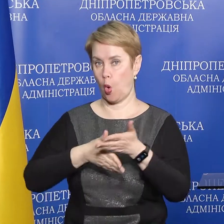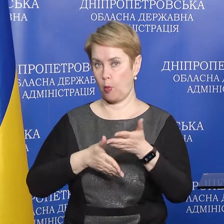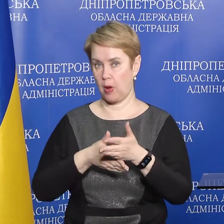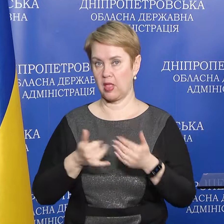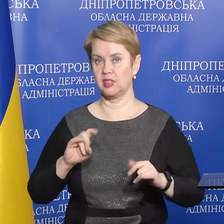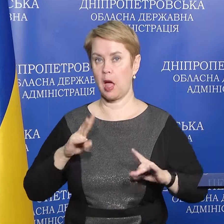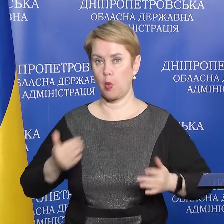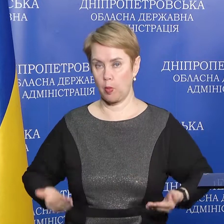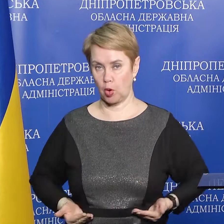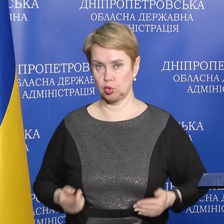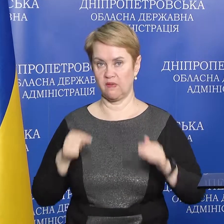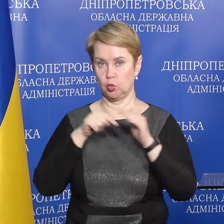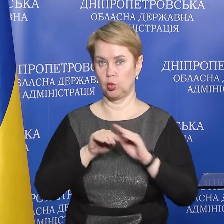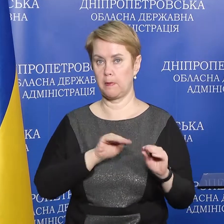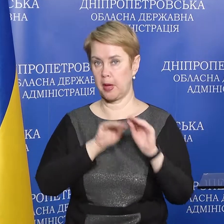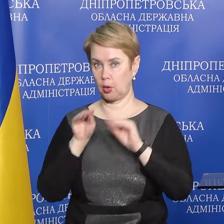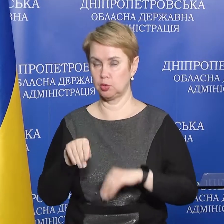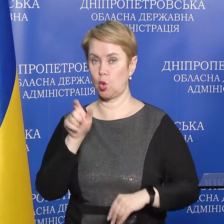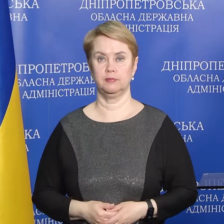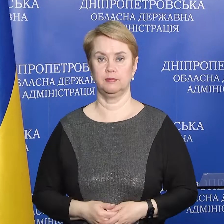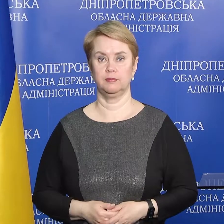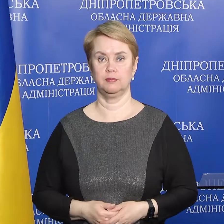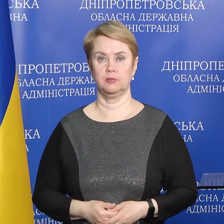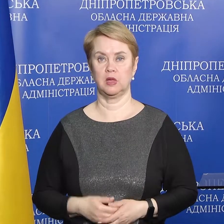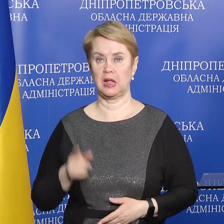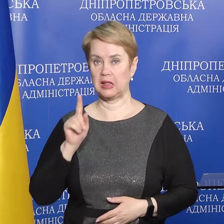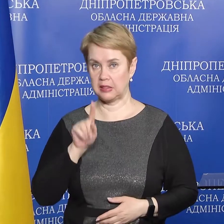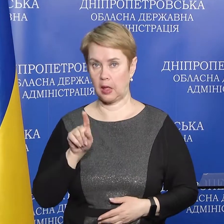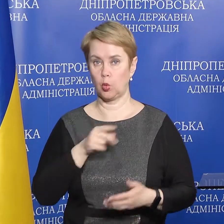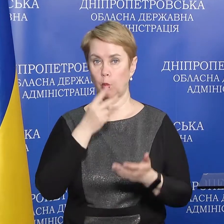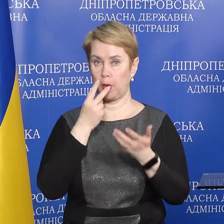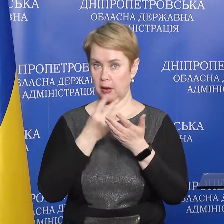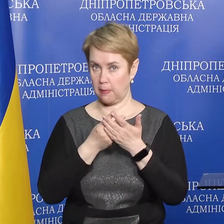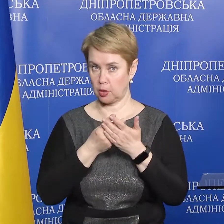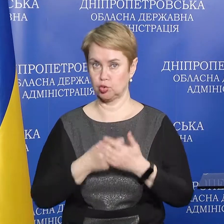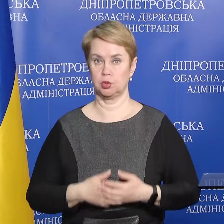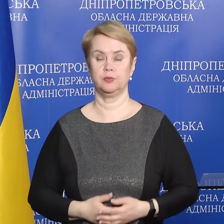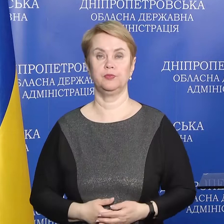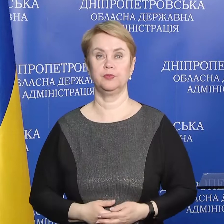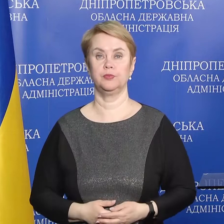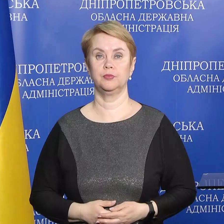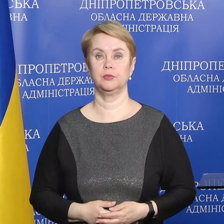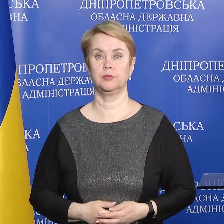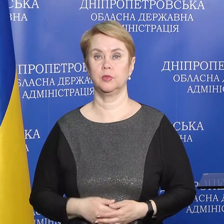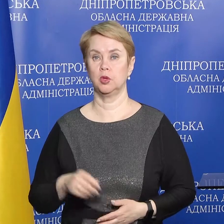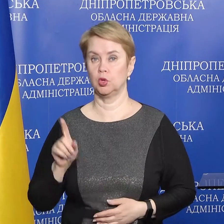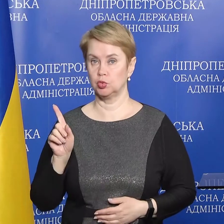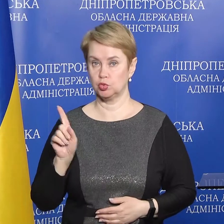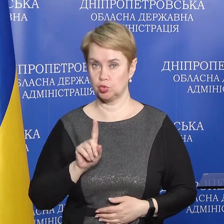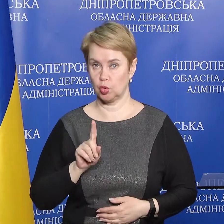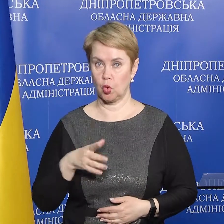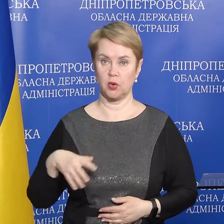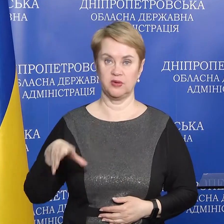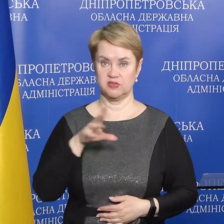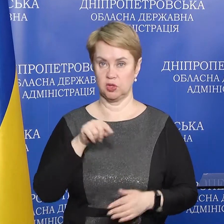на проживання внутрішньо переміщеним особам. Нею передбачено, що